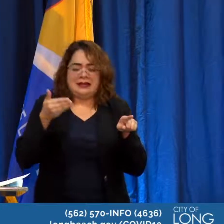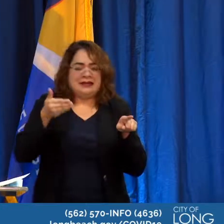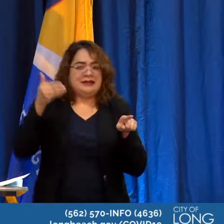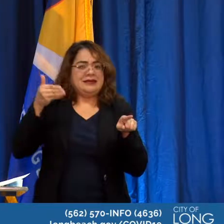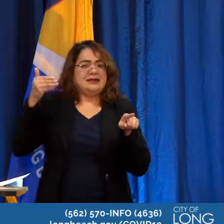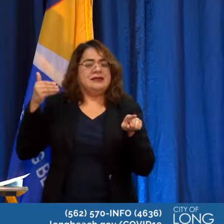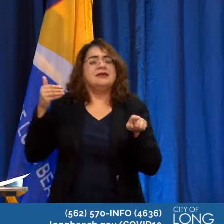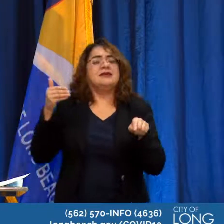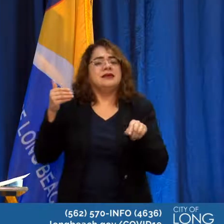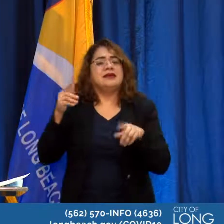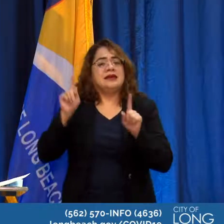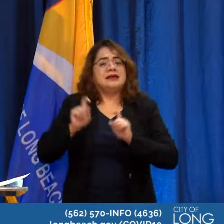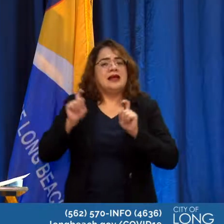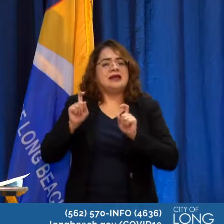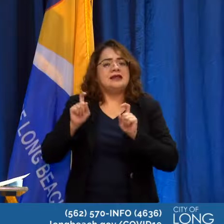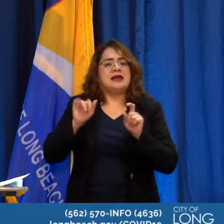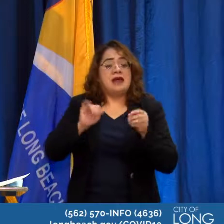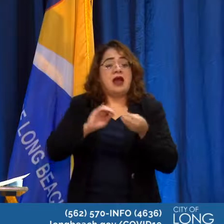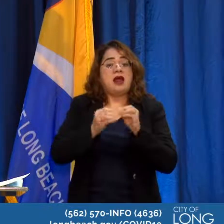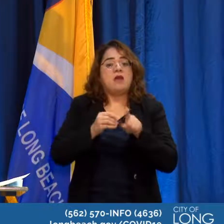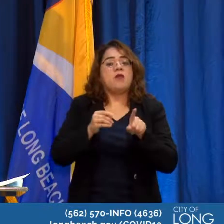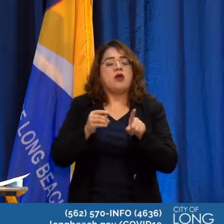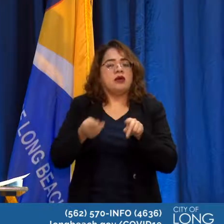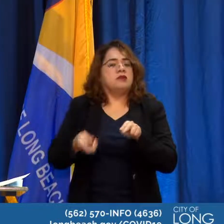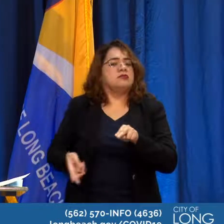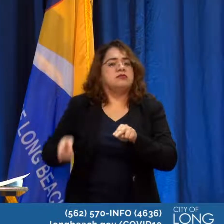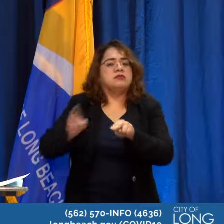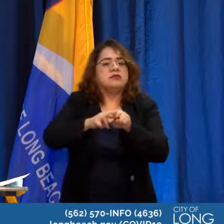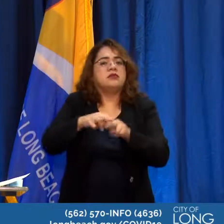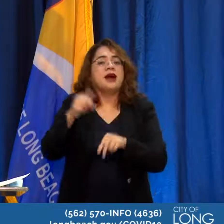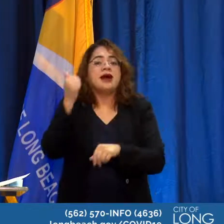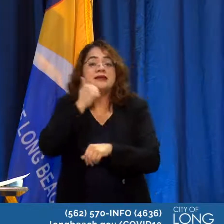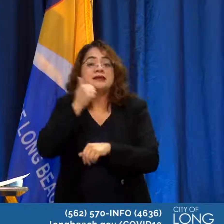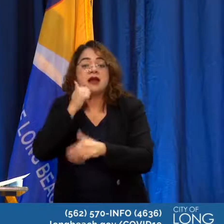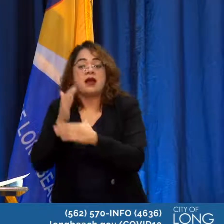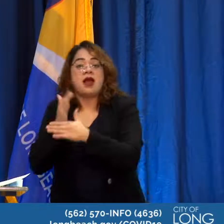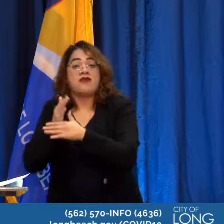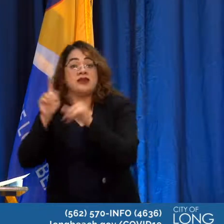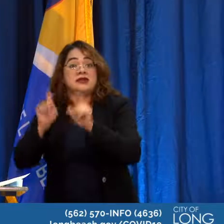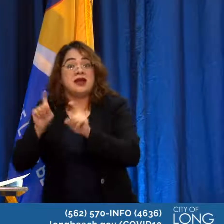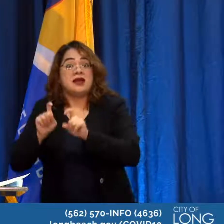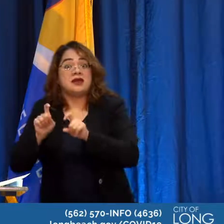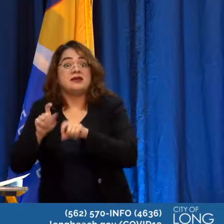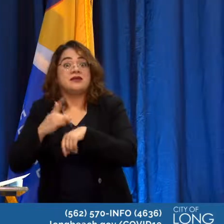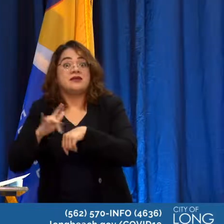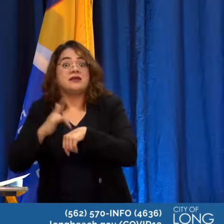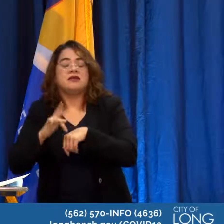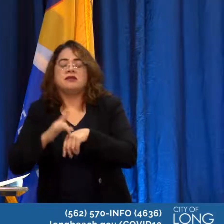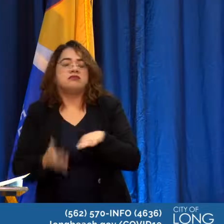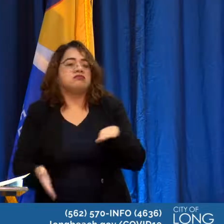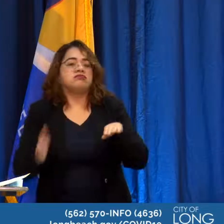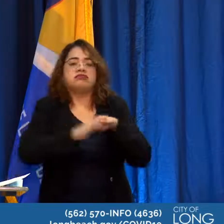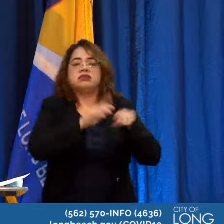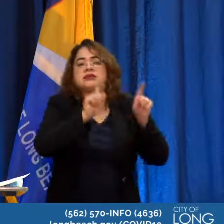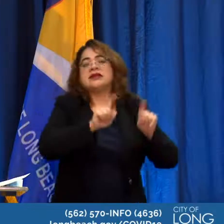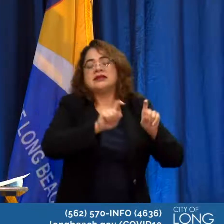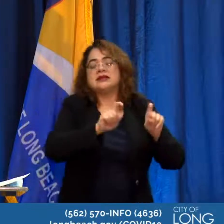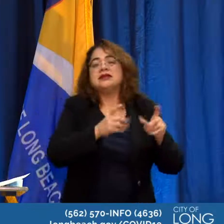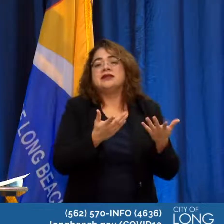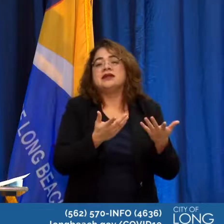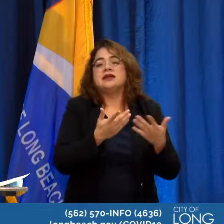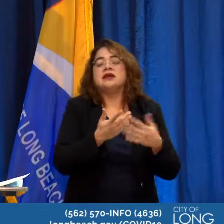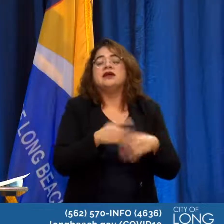anteriormente. Continuaremos haciendo que las pruebas sean accesibles y encontraremos nuevas formas de llevarlas a quienes